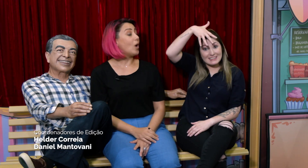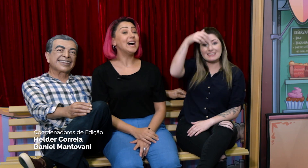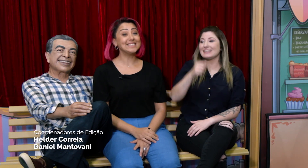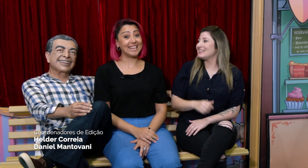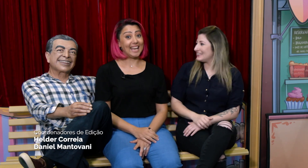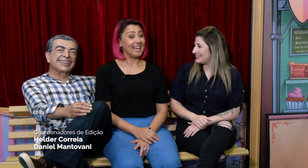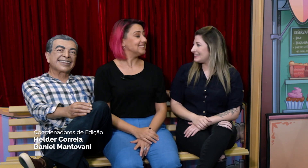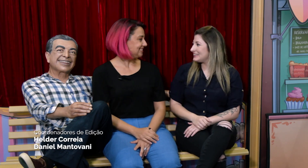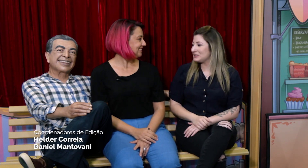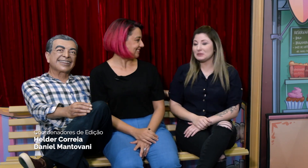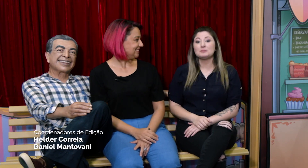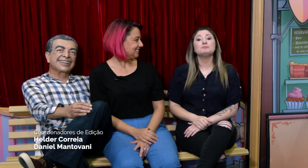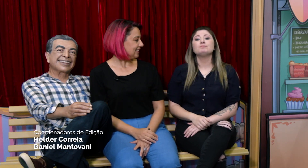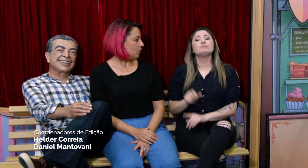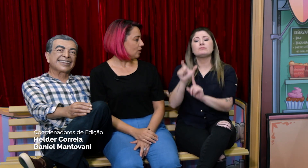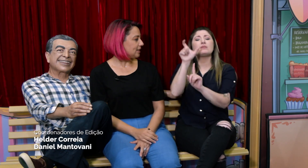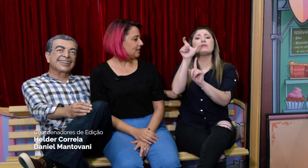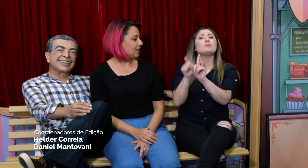O André